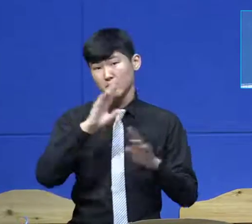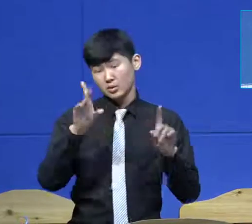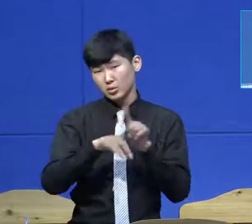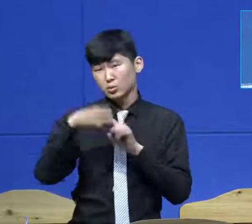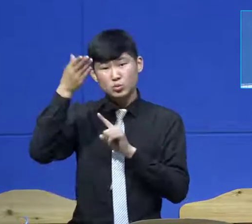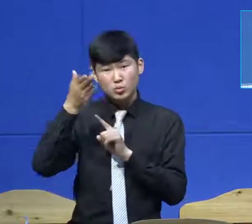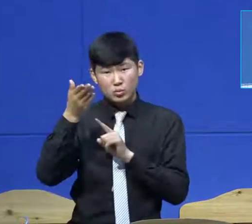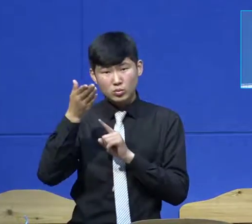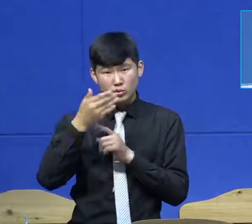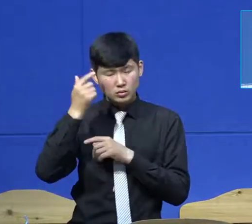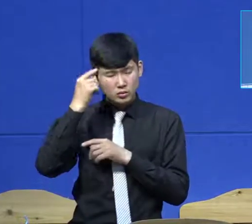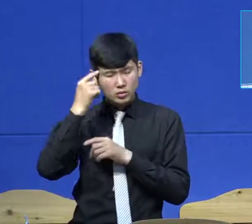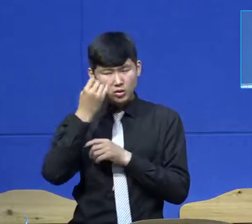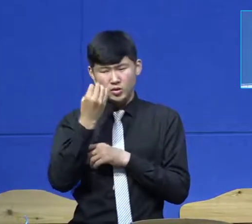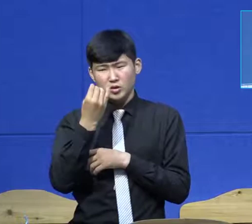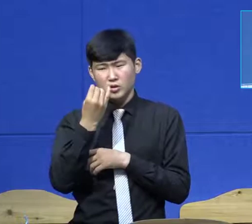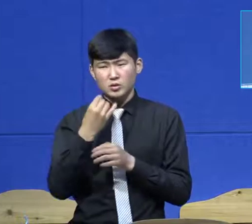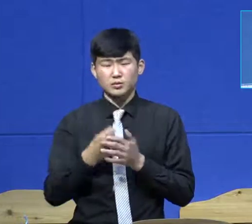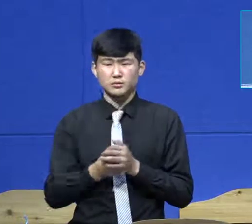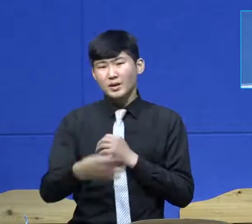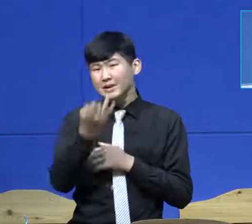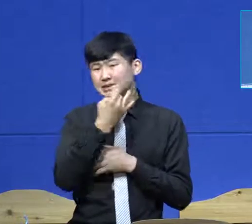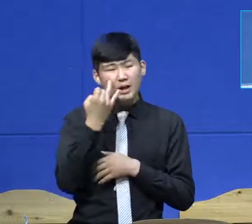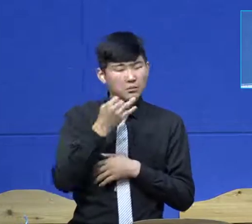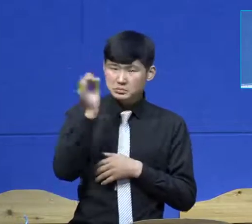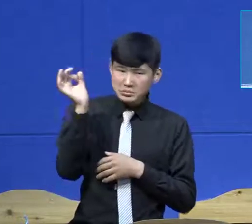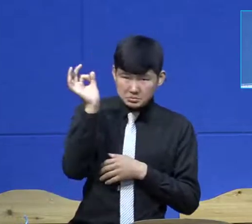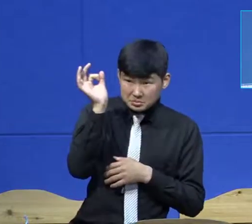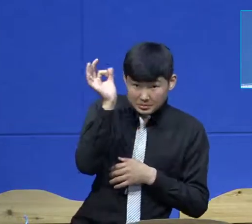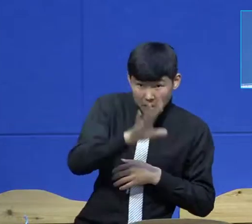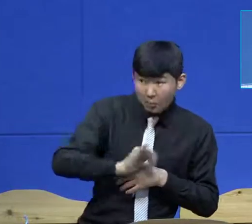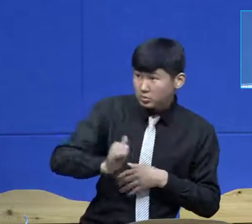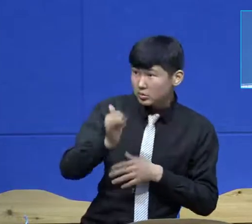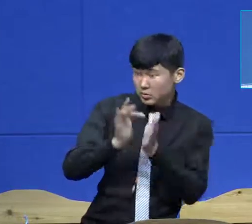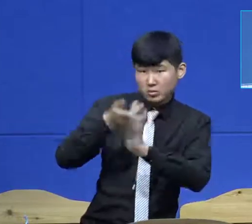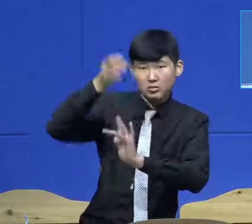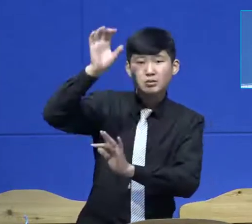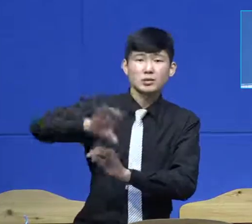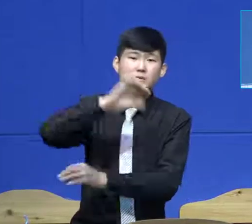түүнийг стоу гэж гарч байгаа. Юудэчүүд танаагүй дэ түүнийг хороосон.